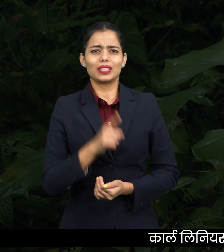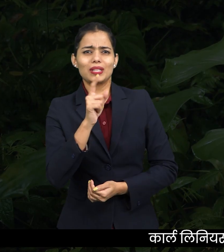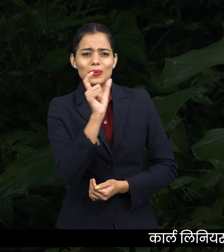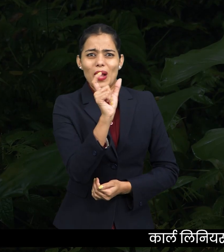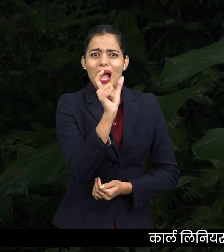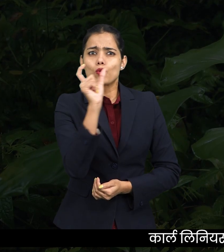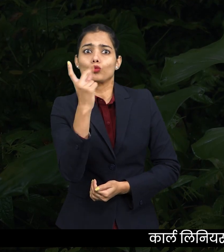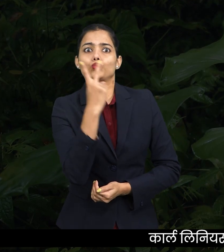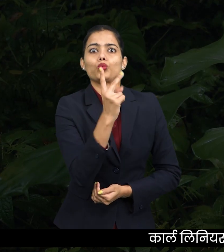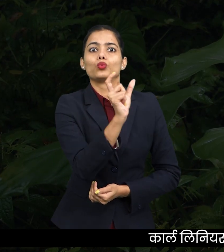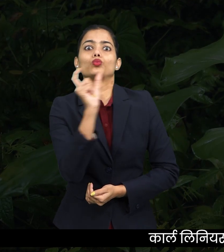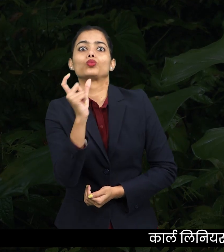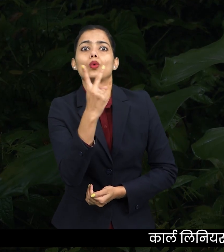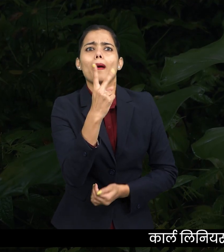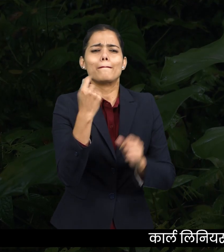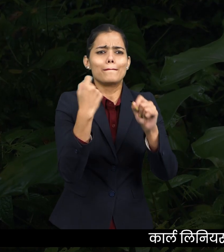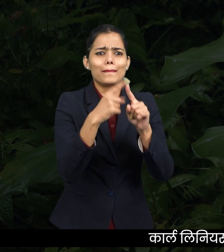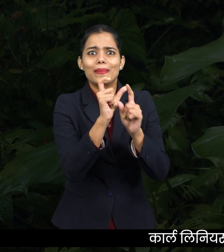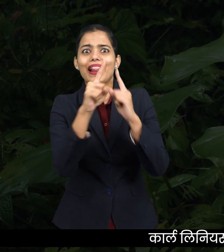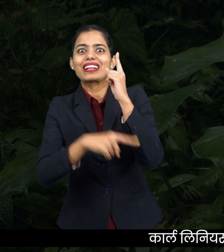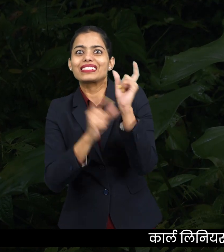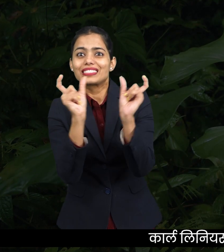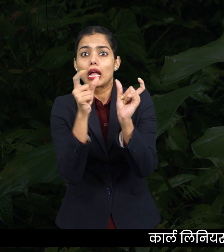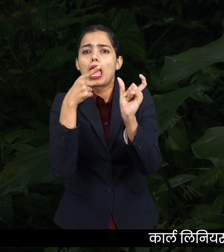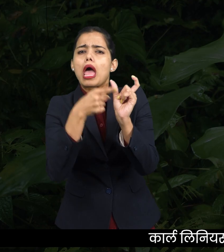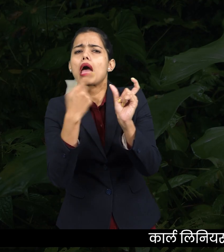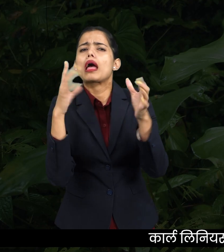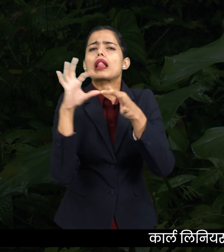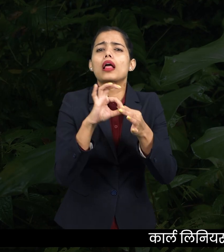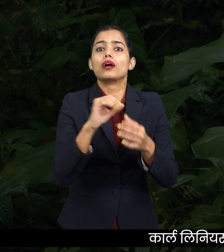कार्ल लिनियसचे द्विपदी नामकरण.